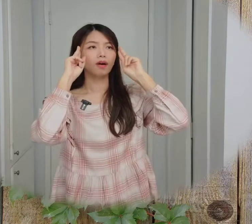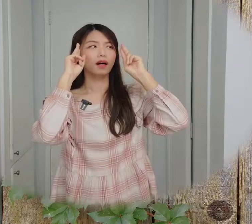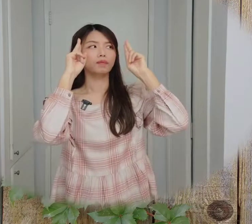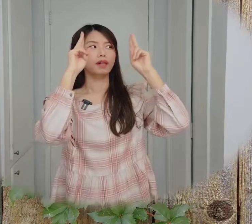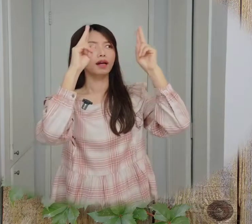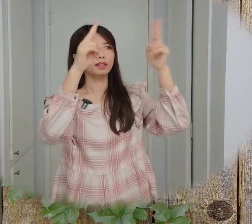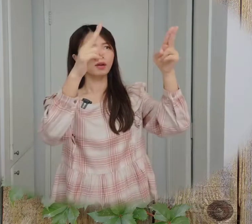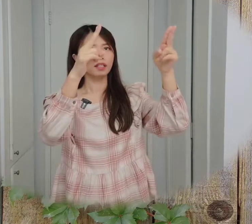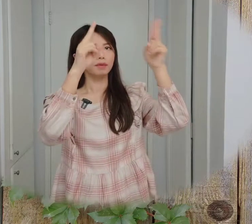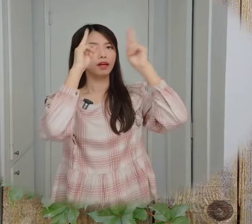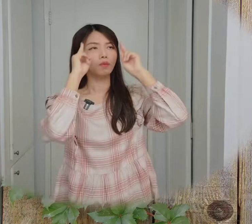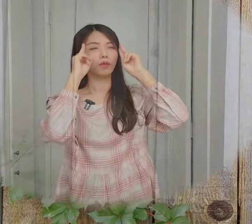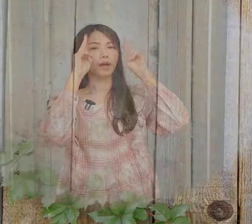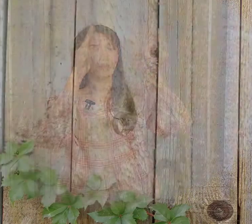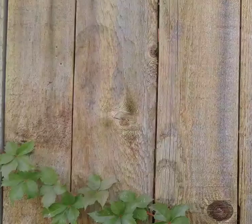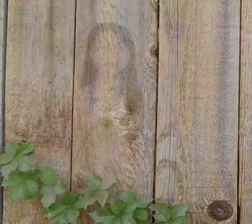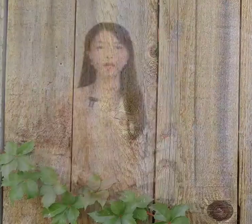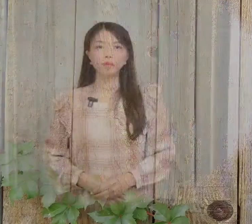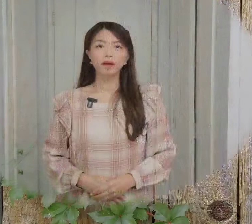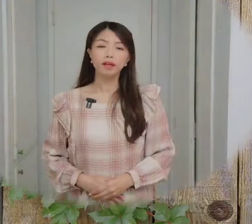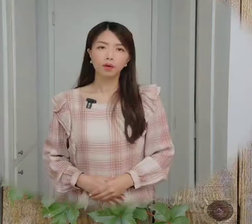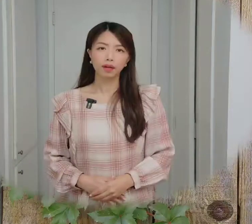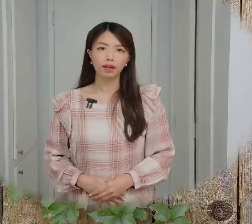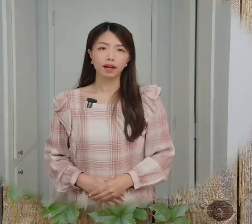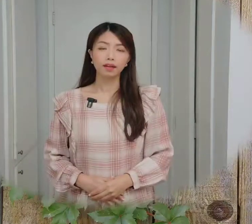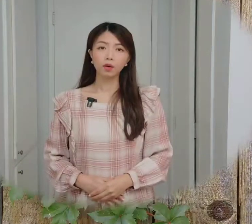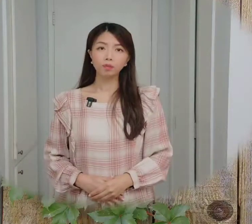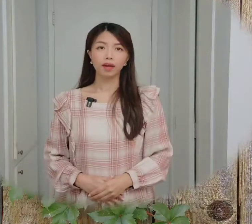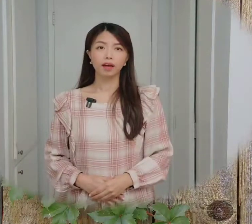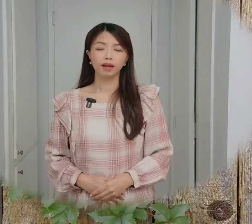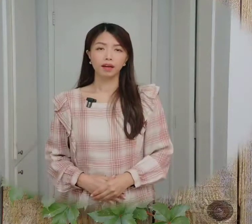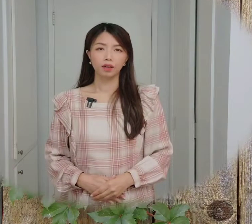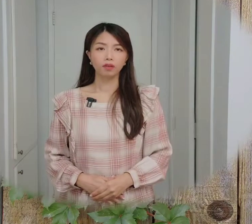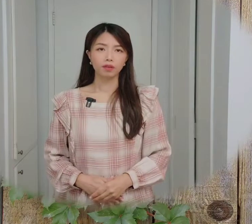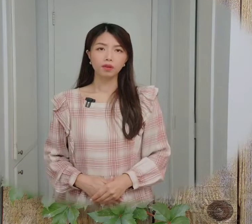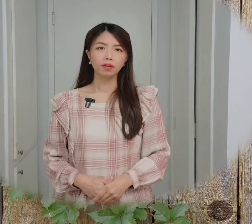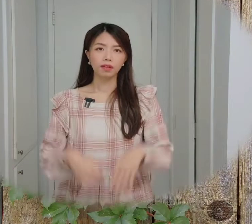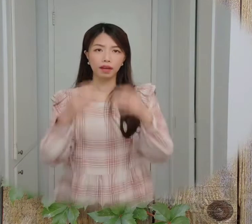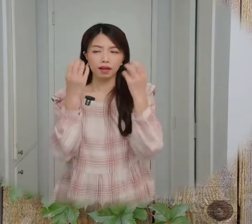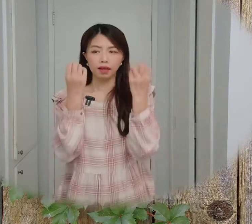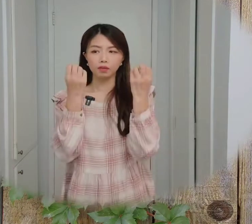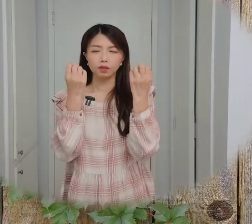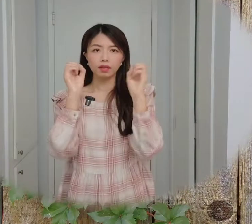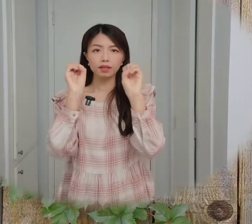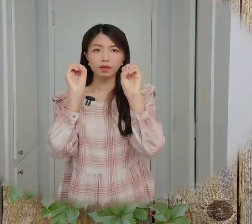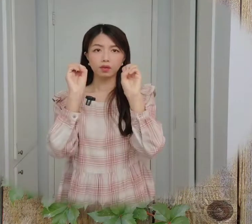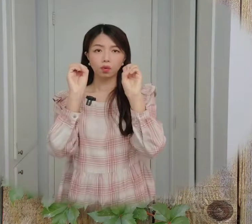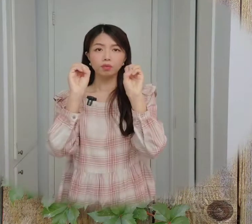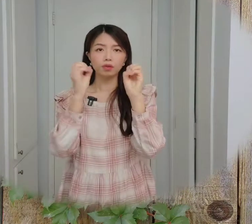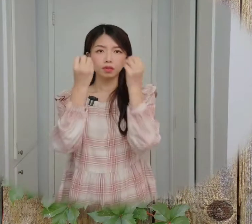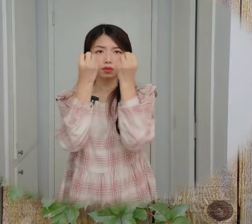양쪽에서 앞을 향해서 가시면 돼요. 뭐뭐 향해. 새롭게 세워가리라. 새롭다 이런 뜻의 수어는 양손은